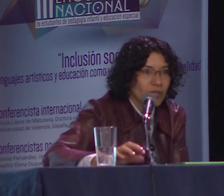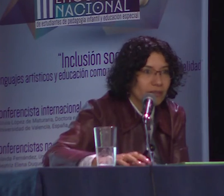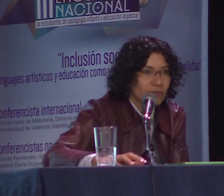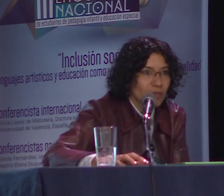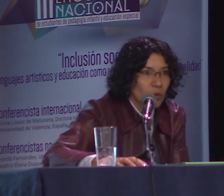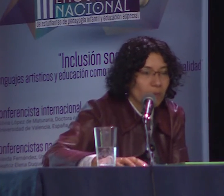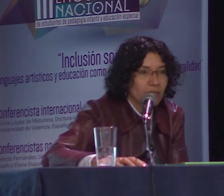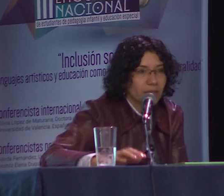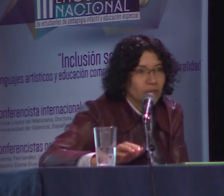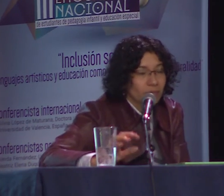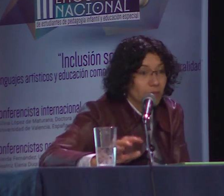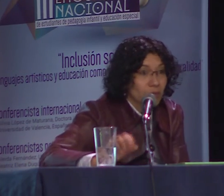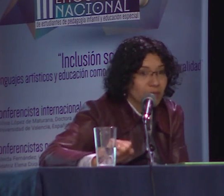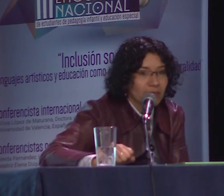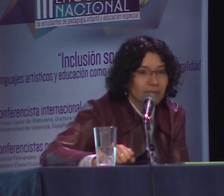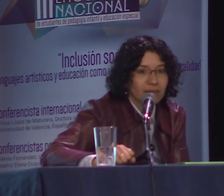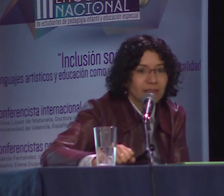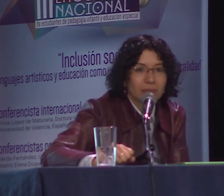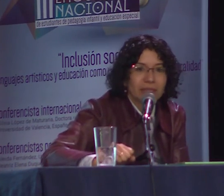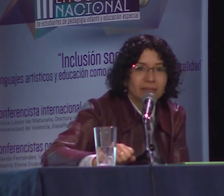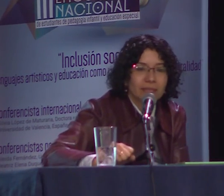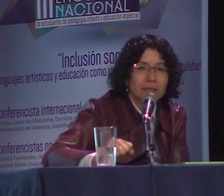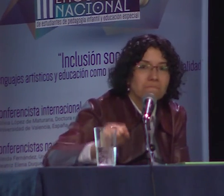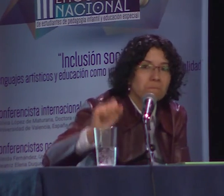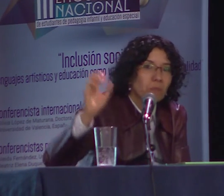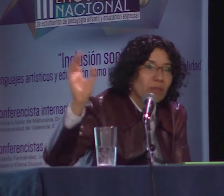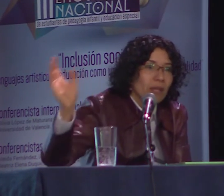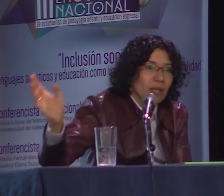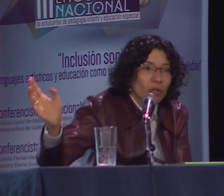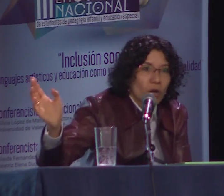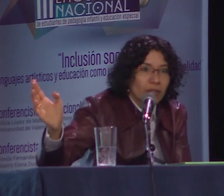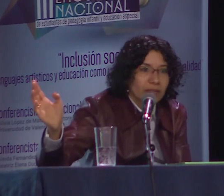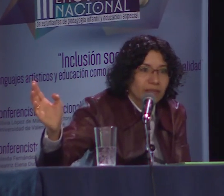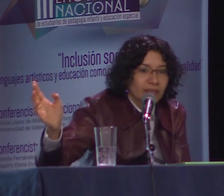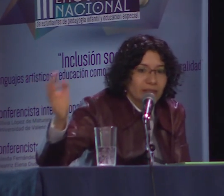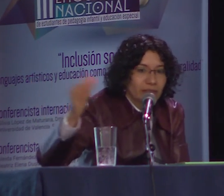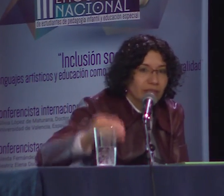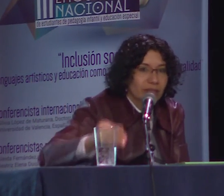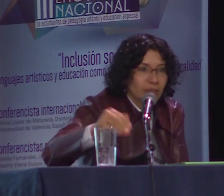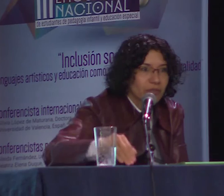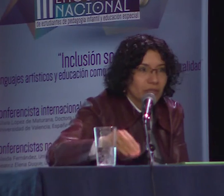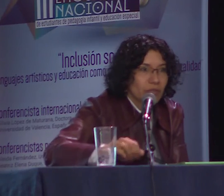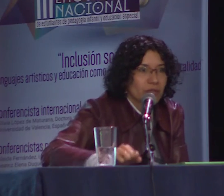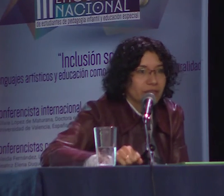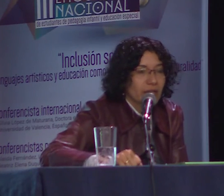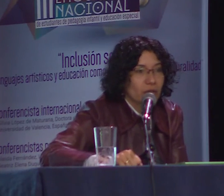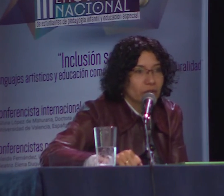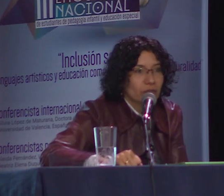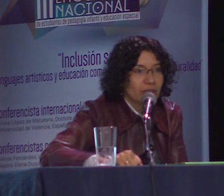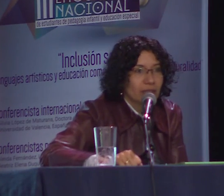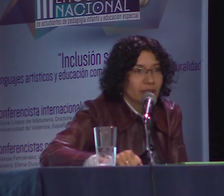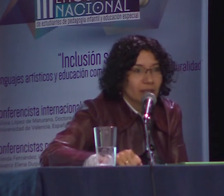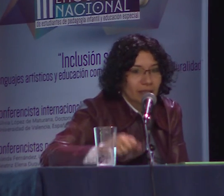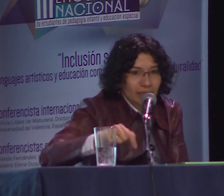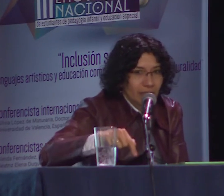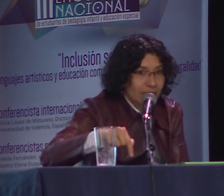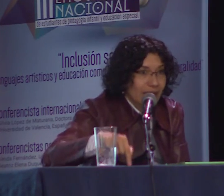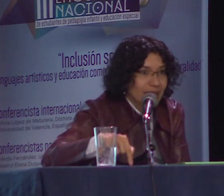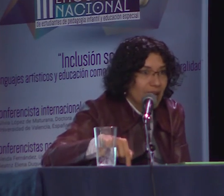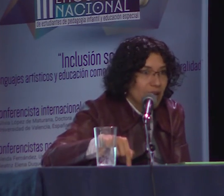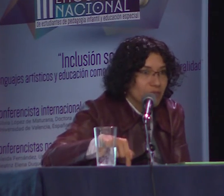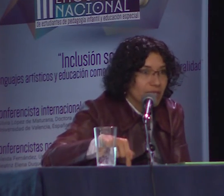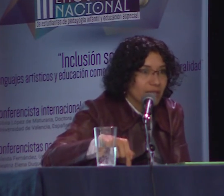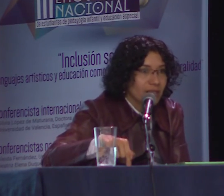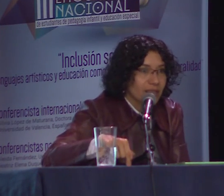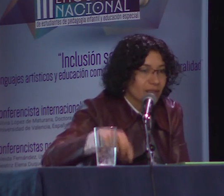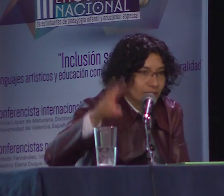que yo fui a hacer un acompañamiento para una tesis de la maestría, los jóvenes decían, sí, estamos en la Universidad de Córdoba.